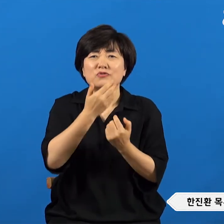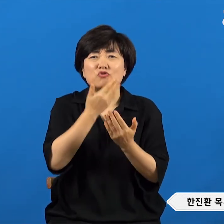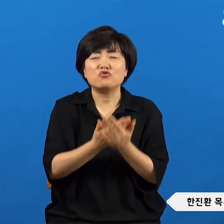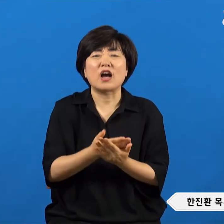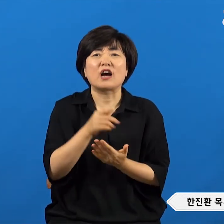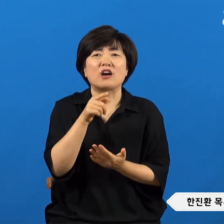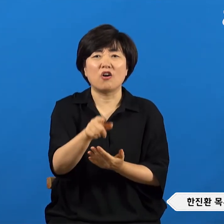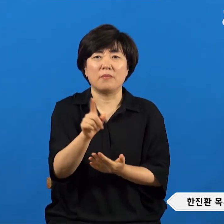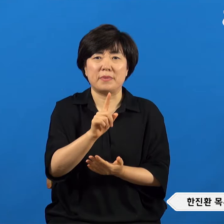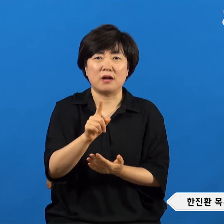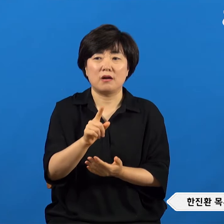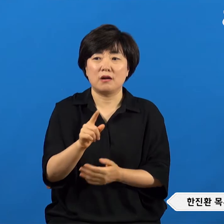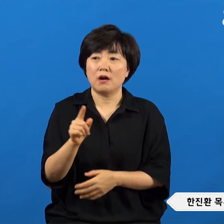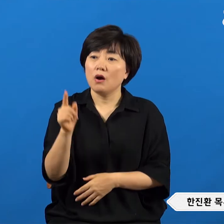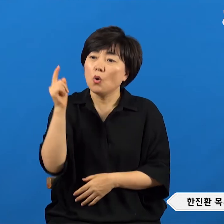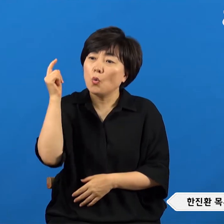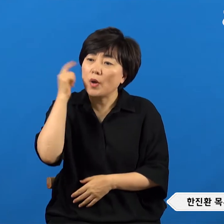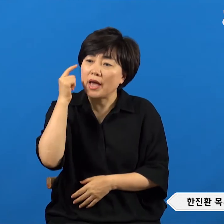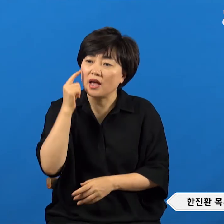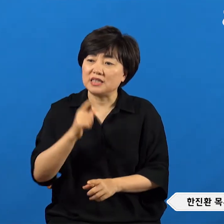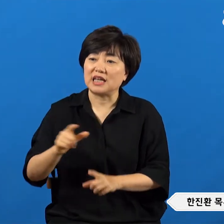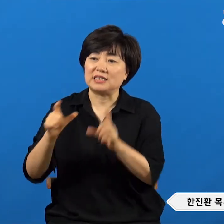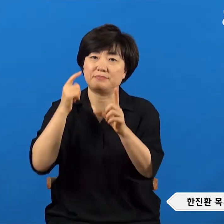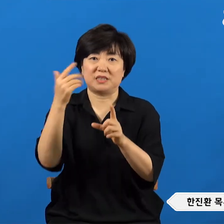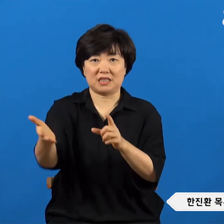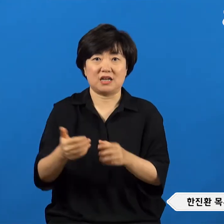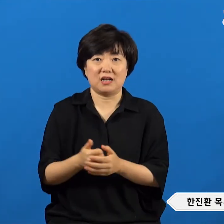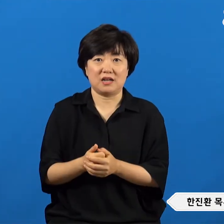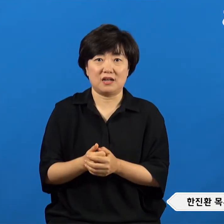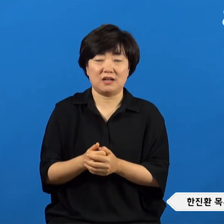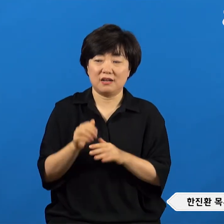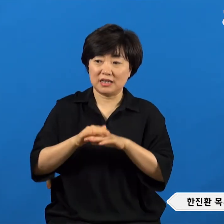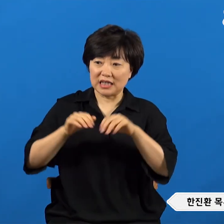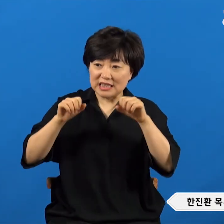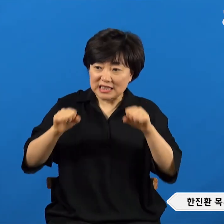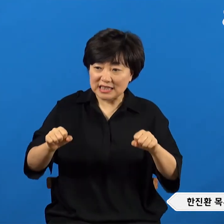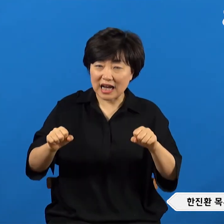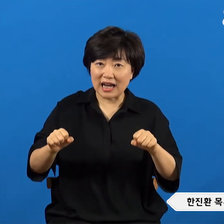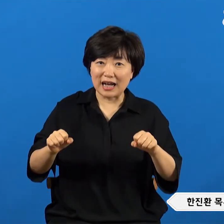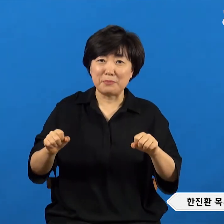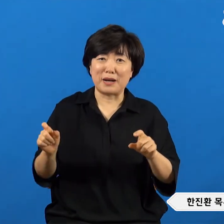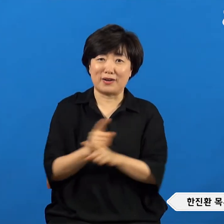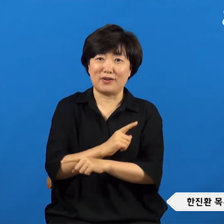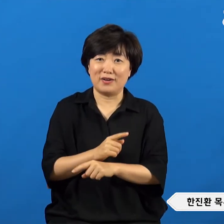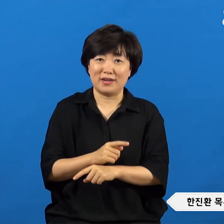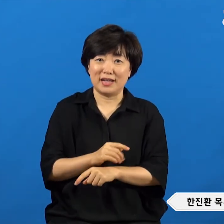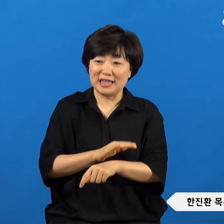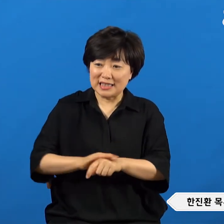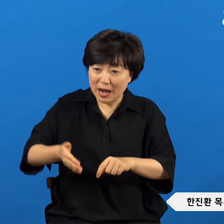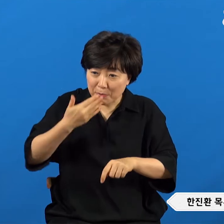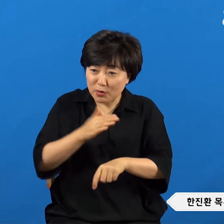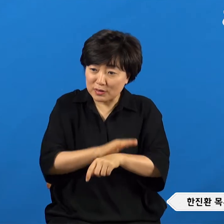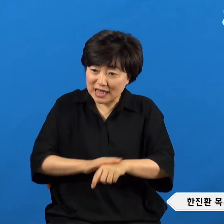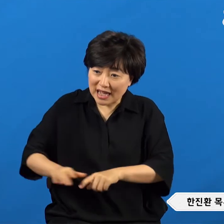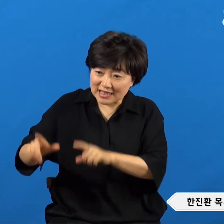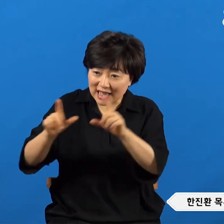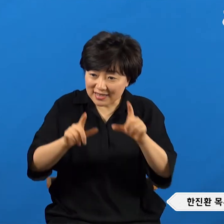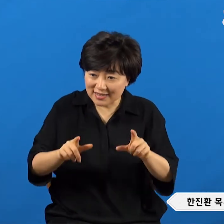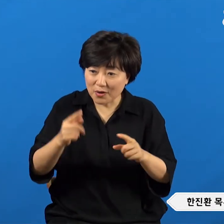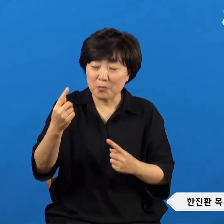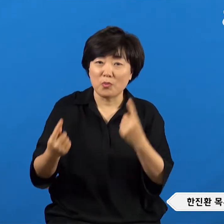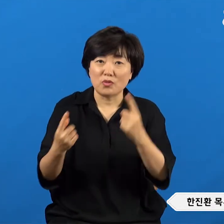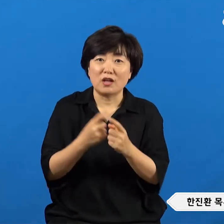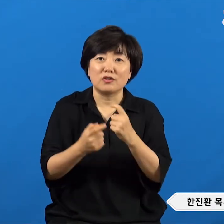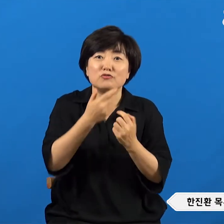것은 사실은 왜 사십니까? 인사를 그렇게 바꿔야 됩니다. 잘 먹고 잘 사는 것보다 더